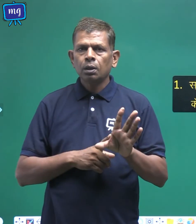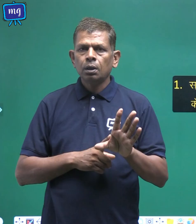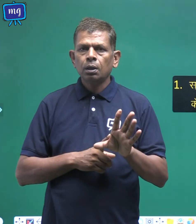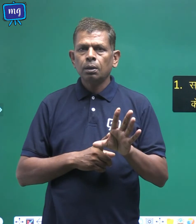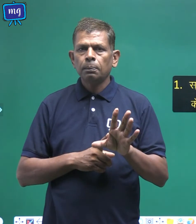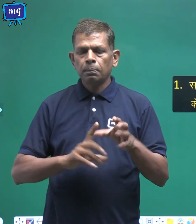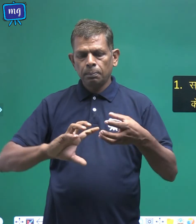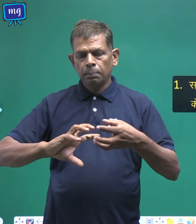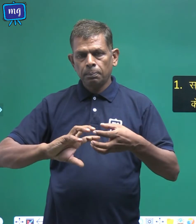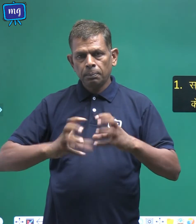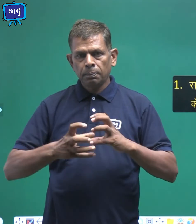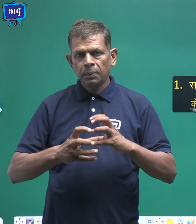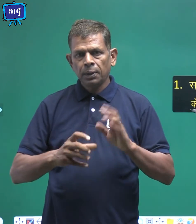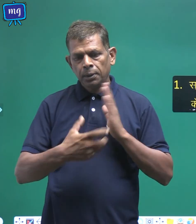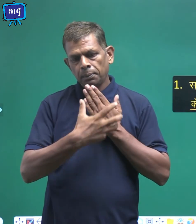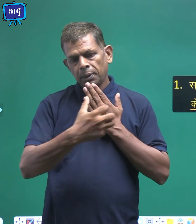बने प्रतिबिंब के